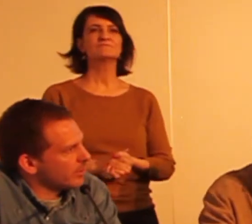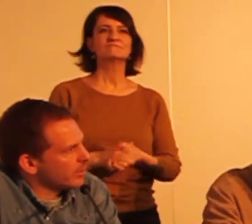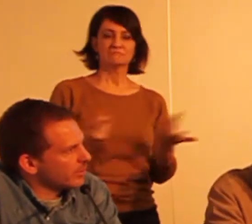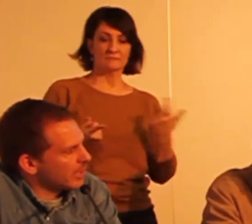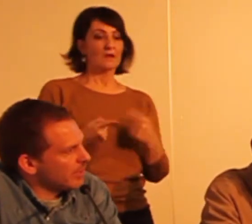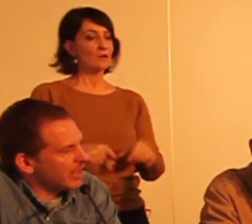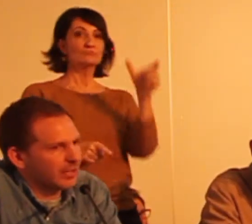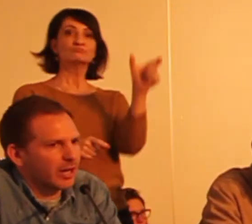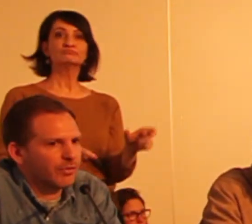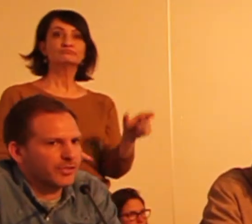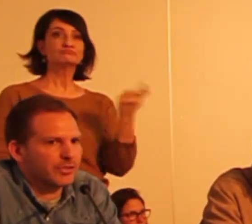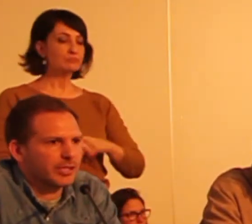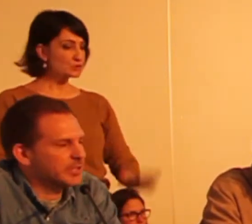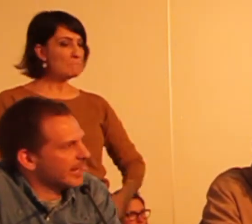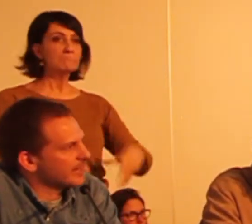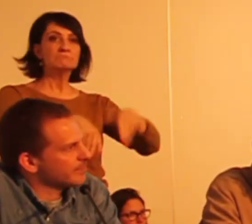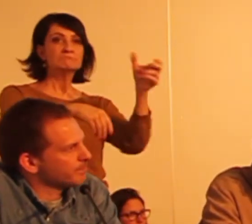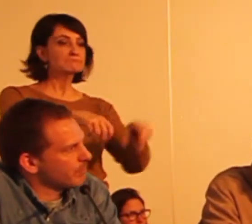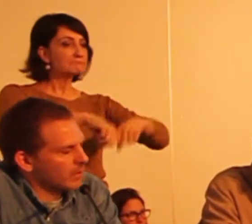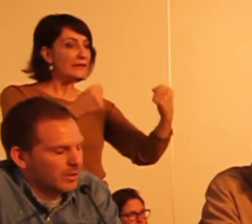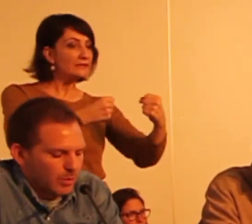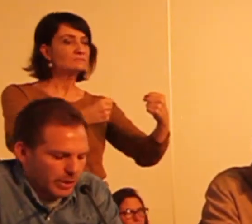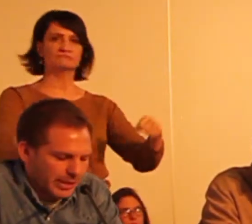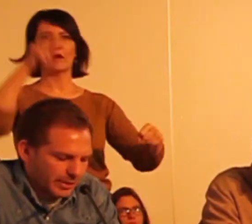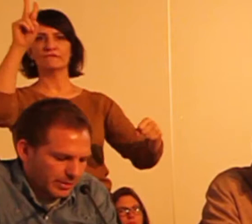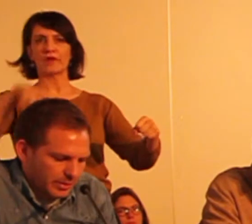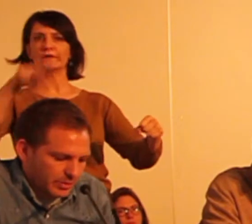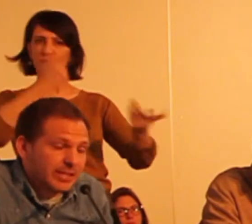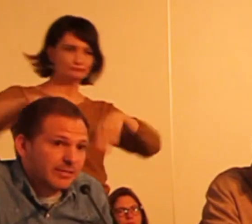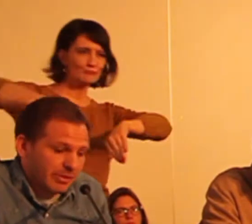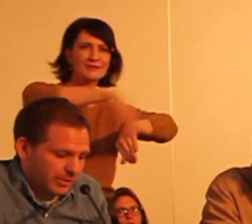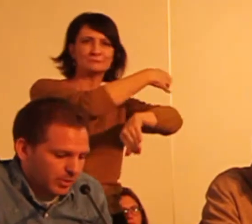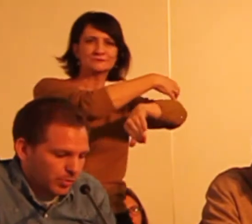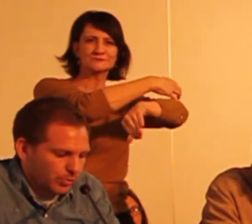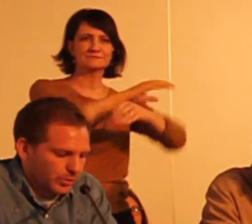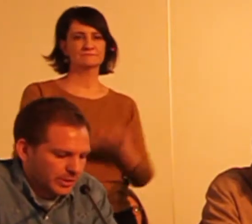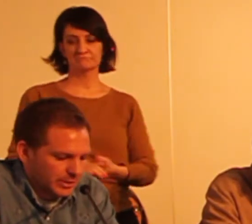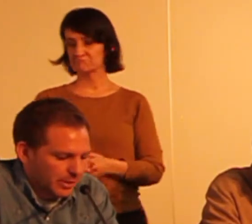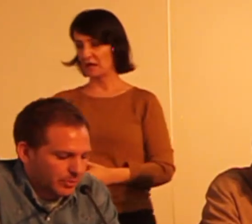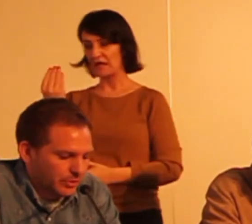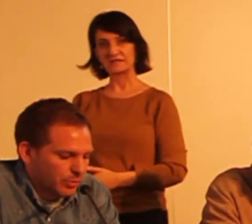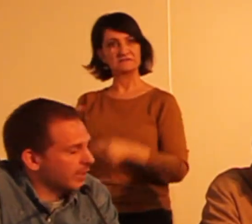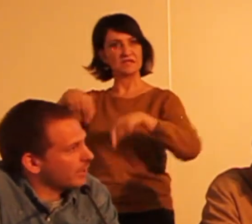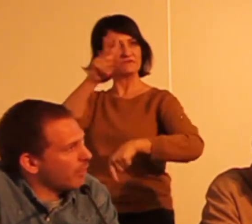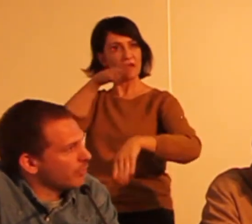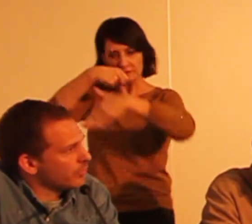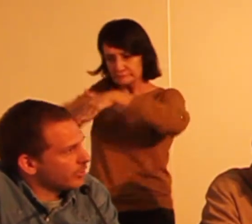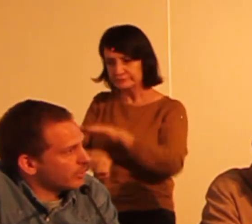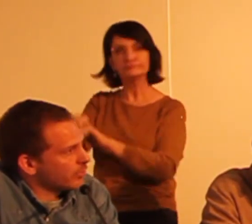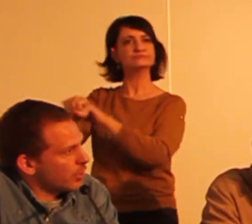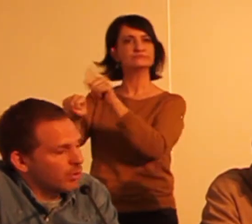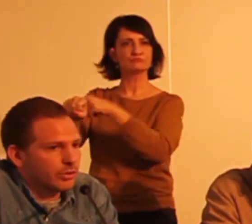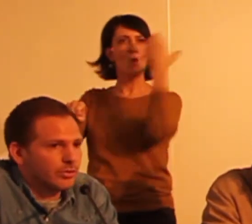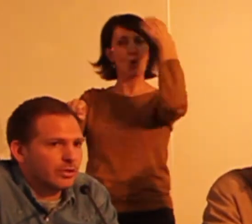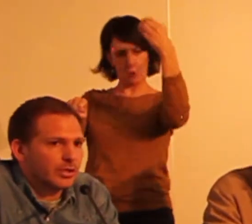Vlaanderen, staan wij in Vlaanderen garant dat je een gips krijgt. Wanneer je als kind in Vlaanderen geboren wordt, dan stellen wij ons als overheid garant dat